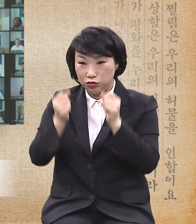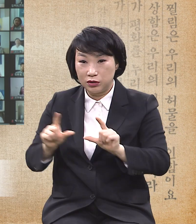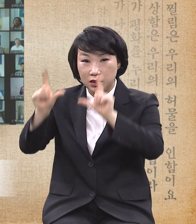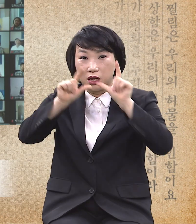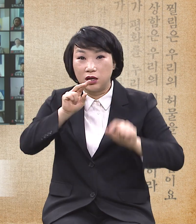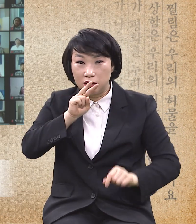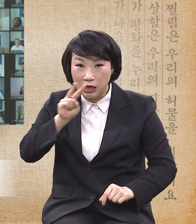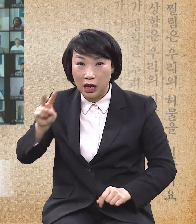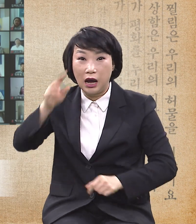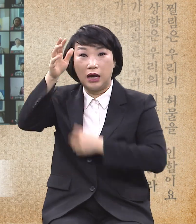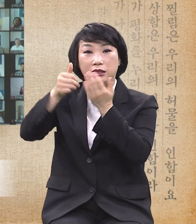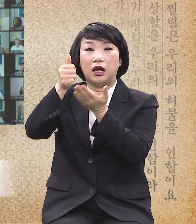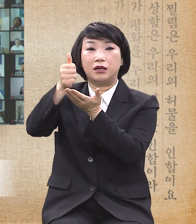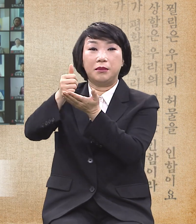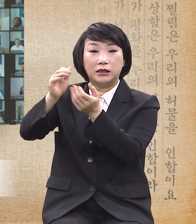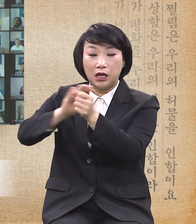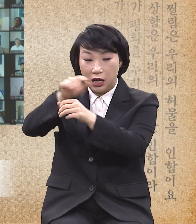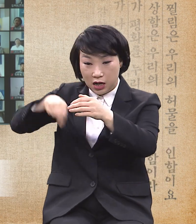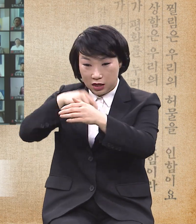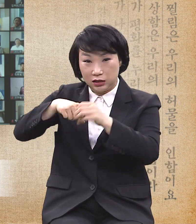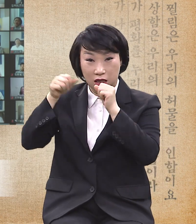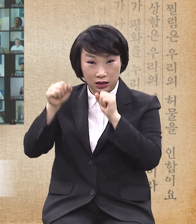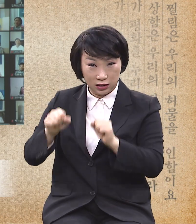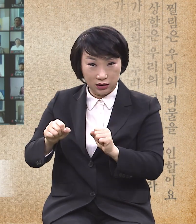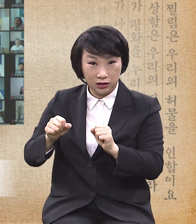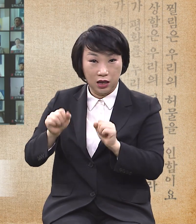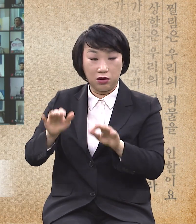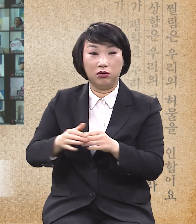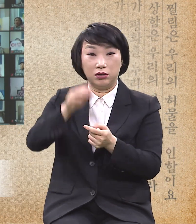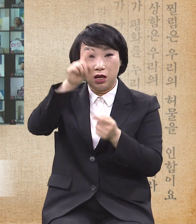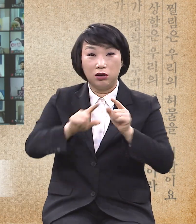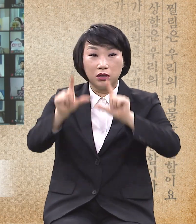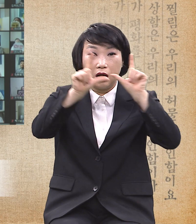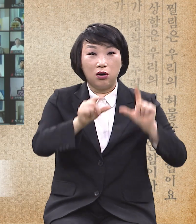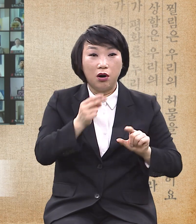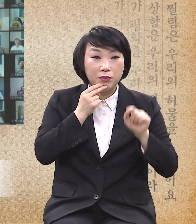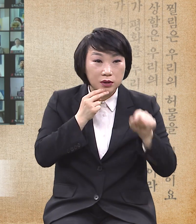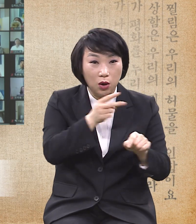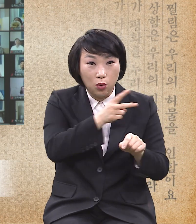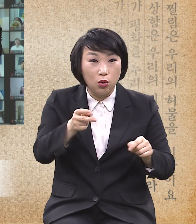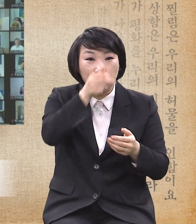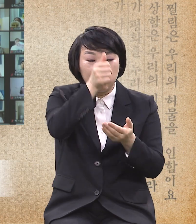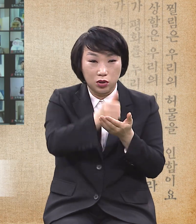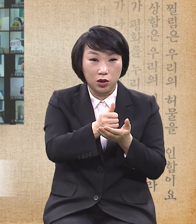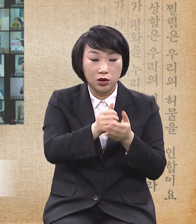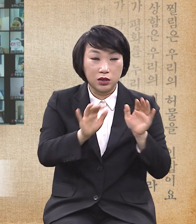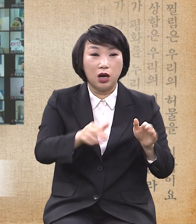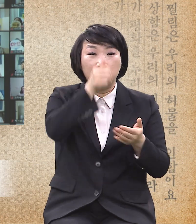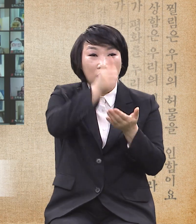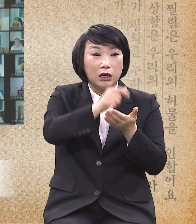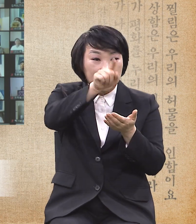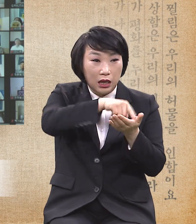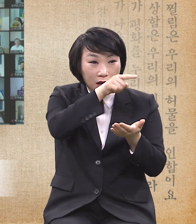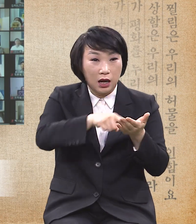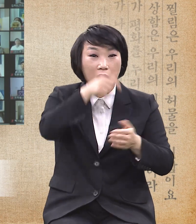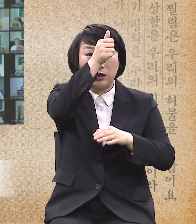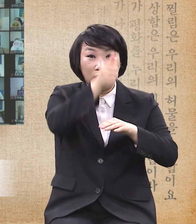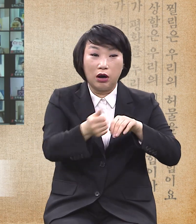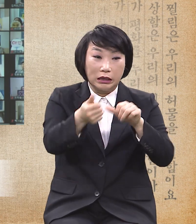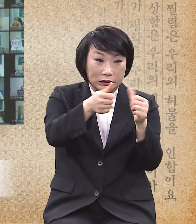살아야 하나님의 사랑 안에 있어. 못 살면 죄야. 죄값은